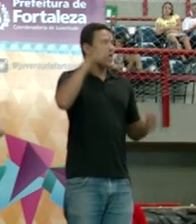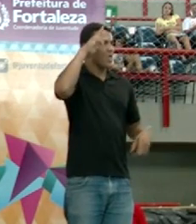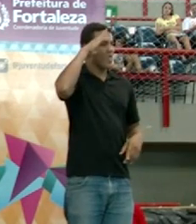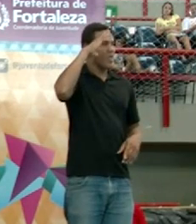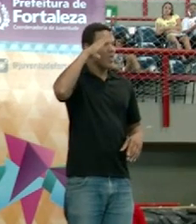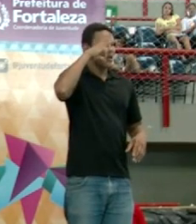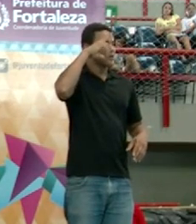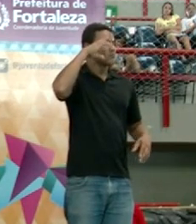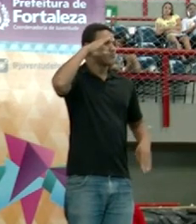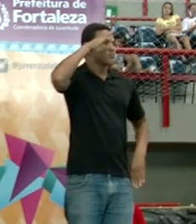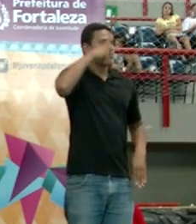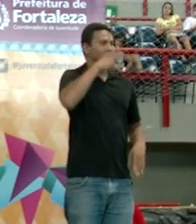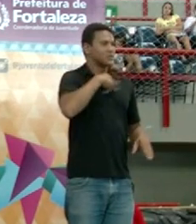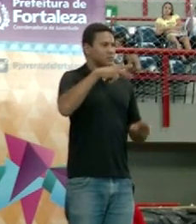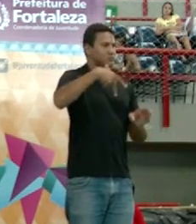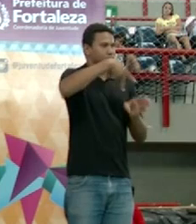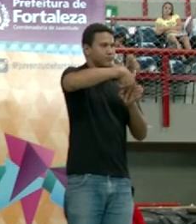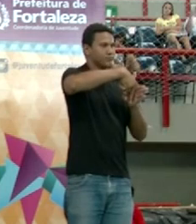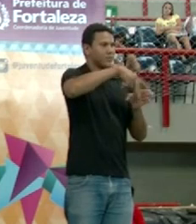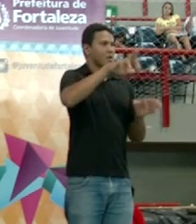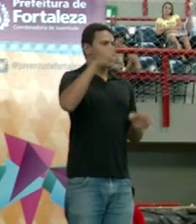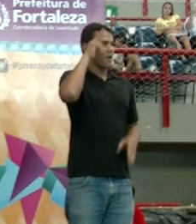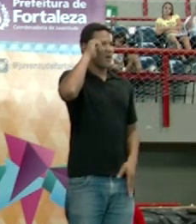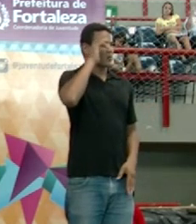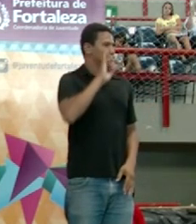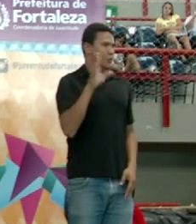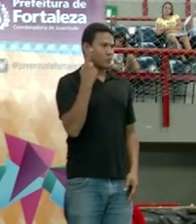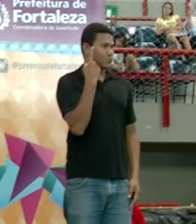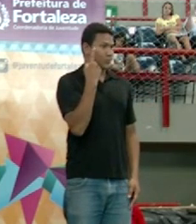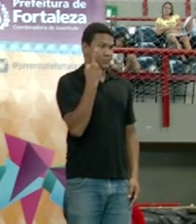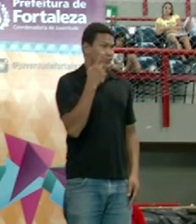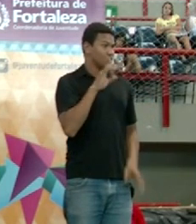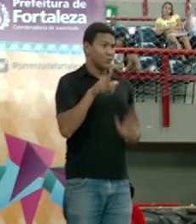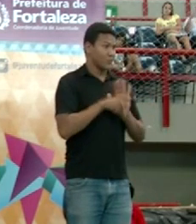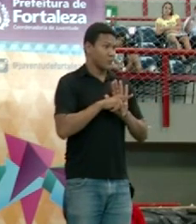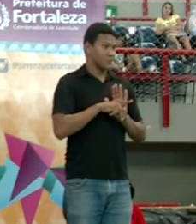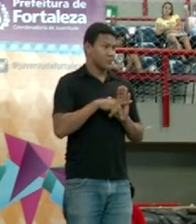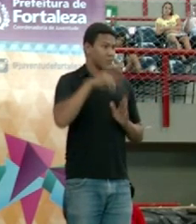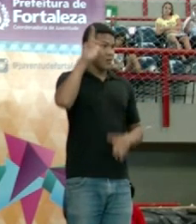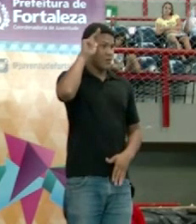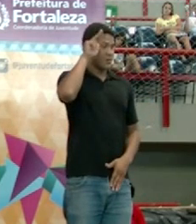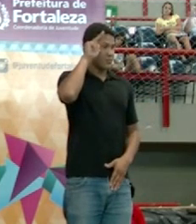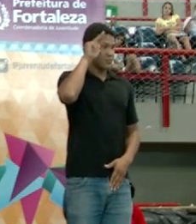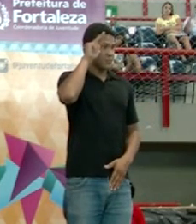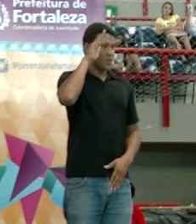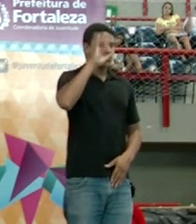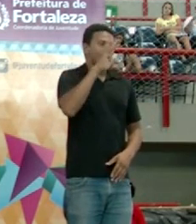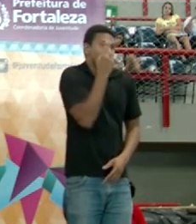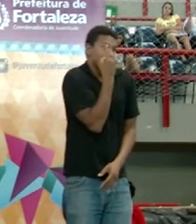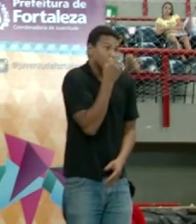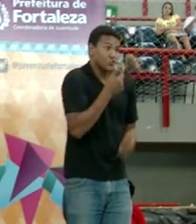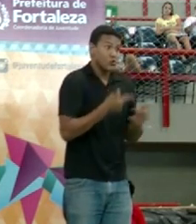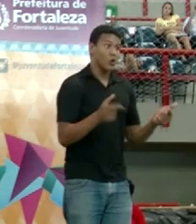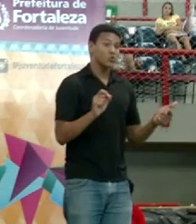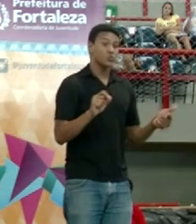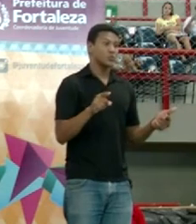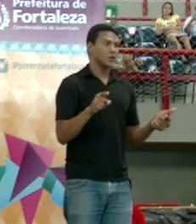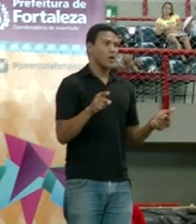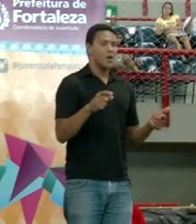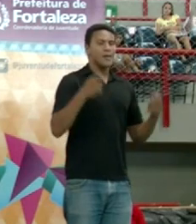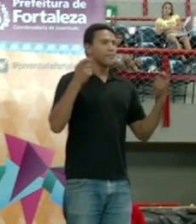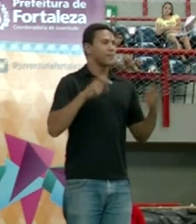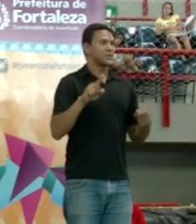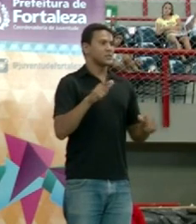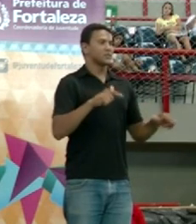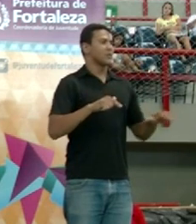ele tem a arma. E uma vantagem óbvia: precisa trabalhar? Não, ele é sustentado pelos outros. Agora, quando